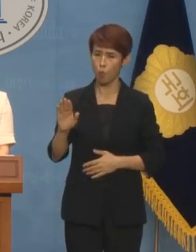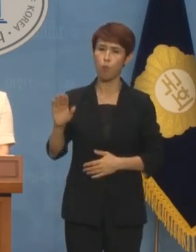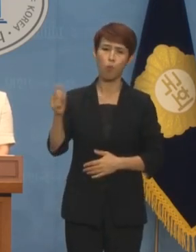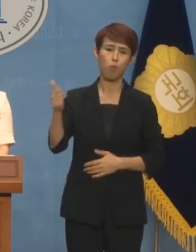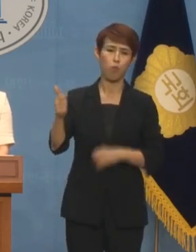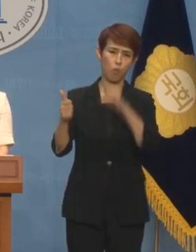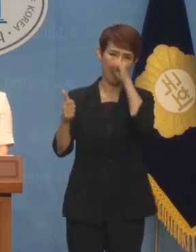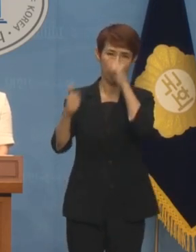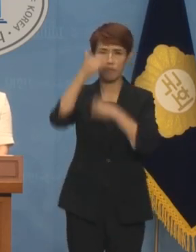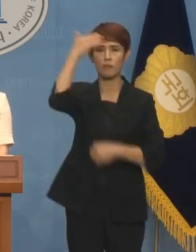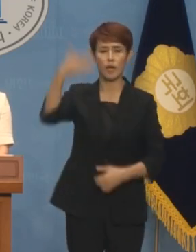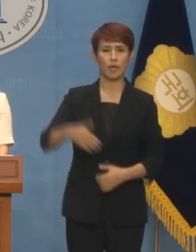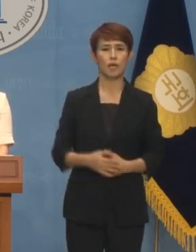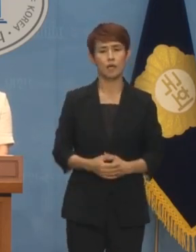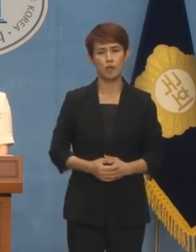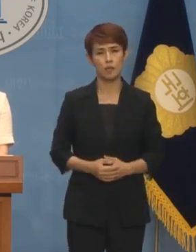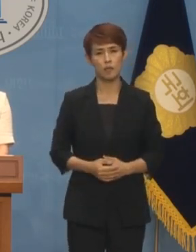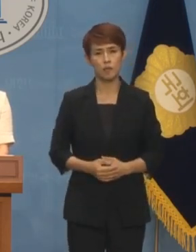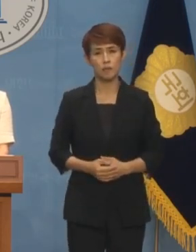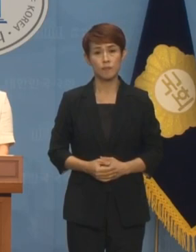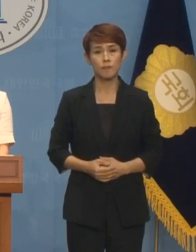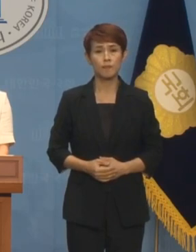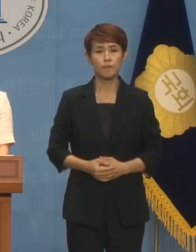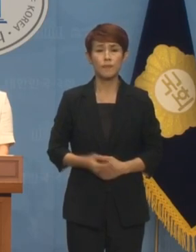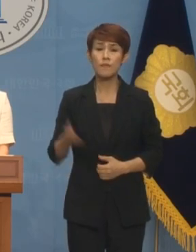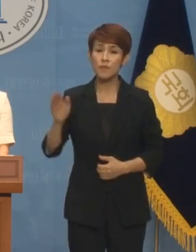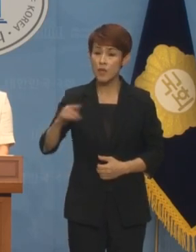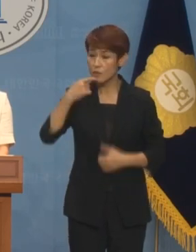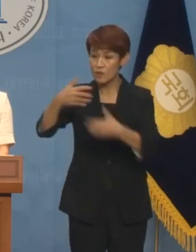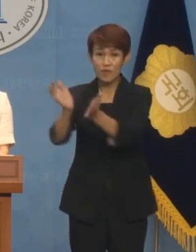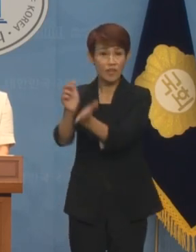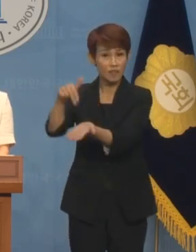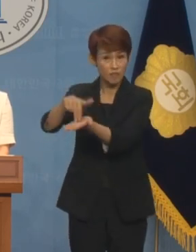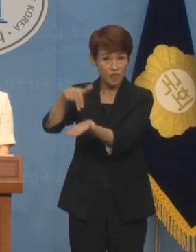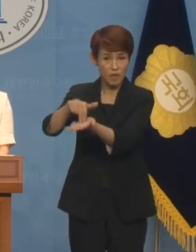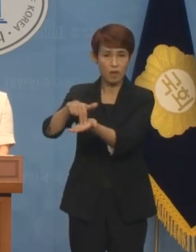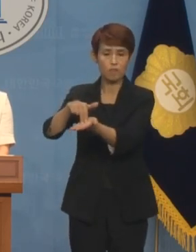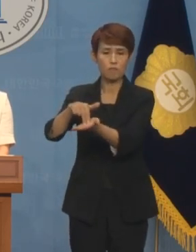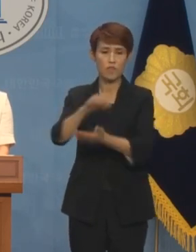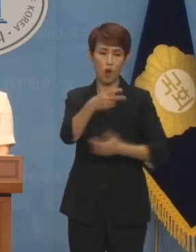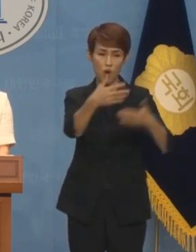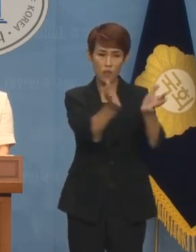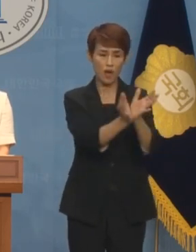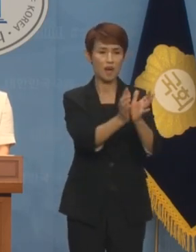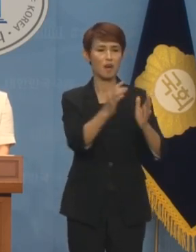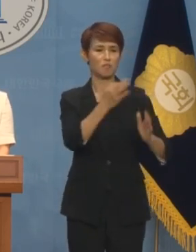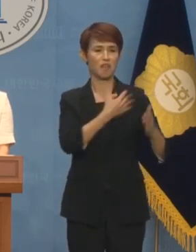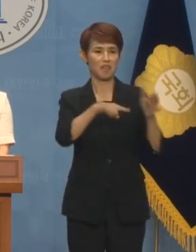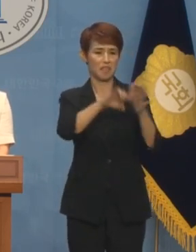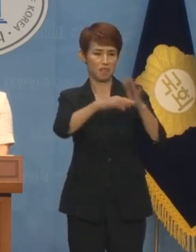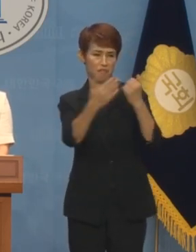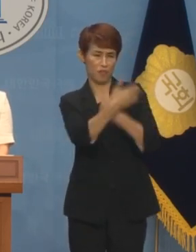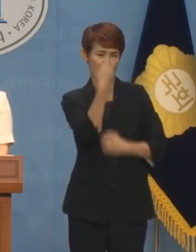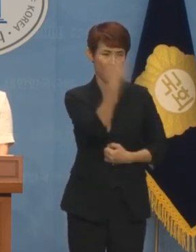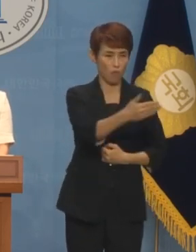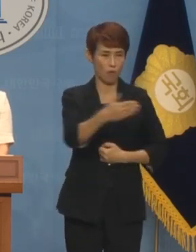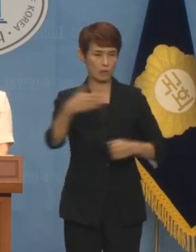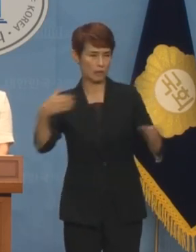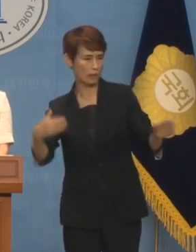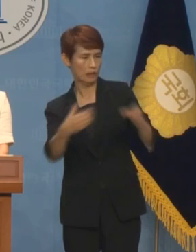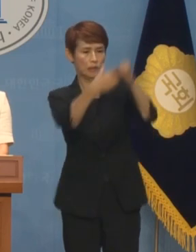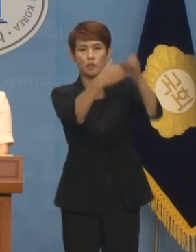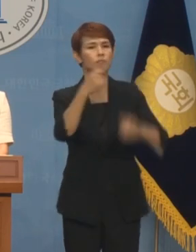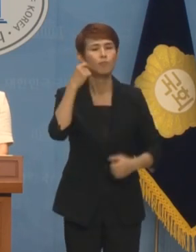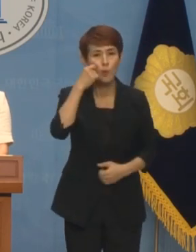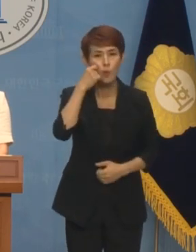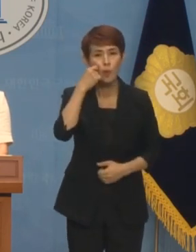또 다행스럽습니다. 그러나 민주당은 그간 정부 여당의 부자 감세에 단호하게 맞서지 못했고